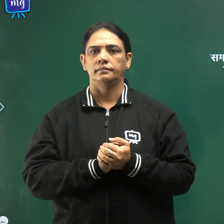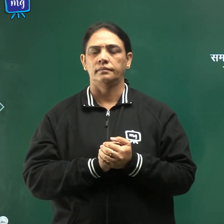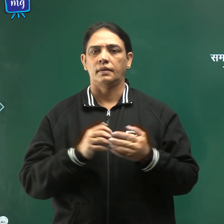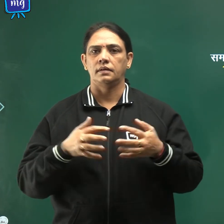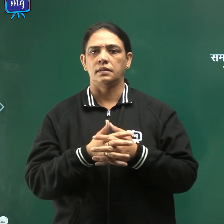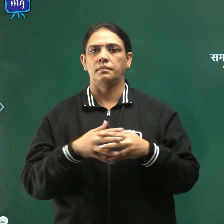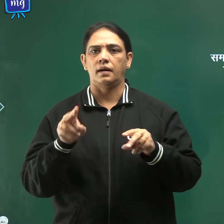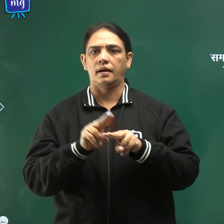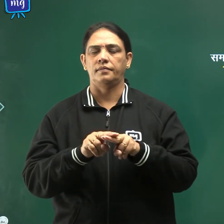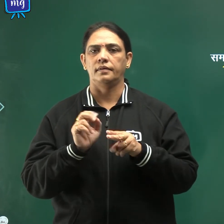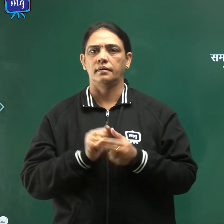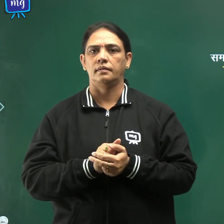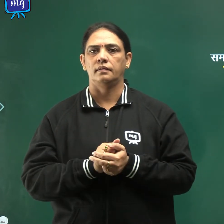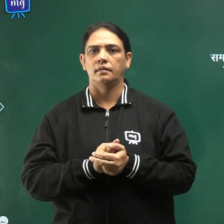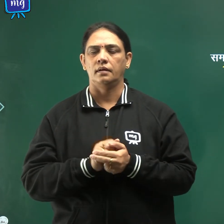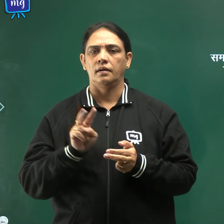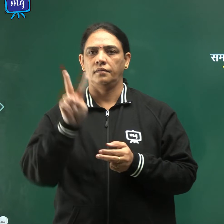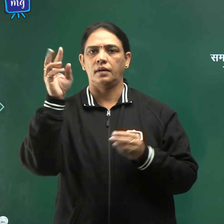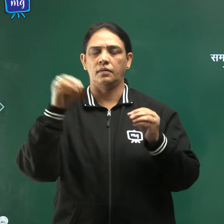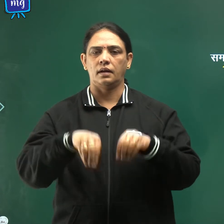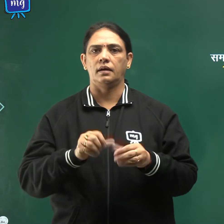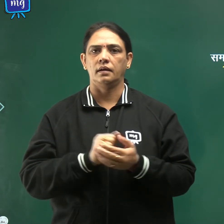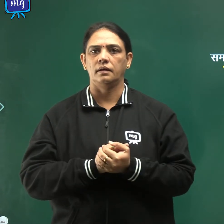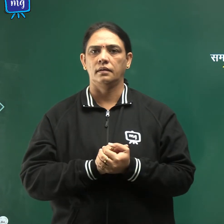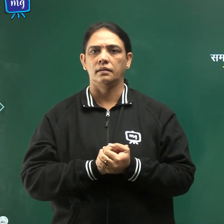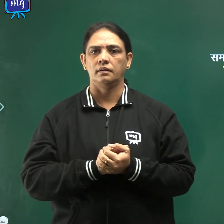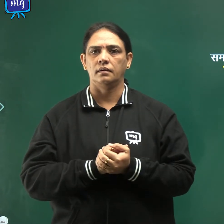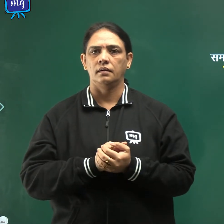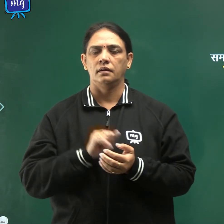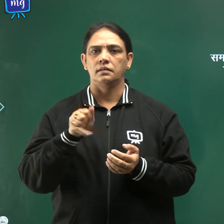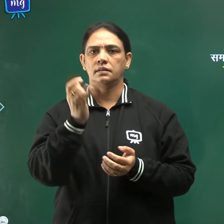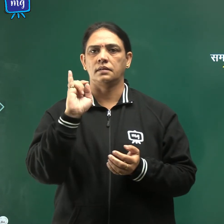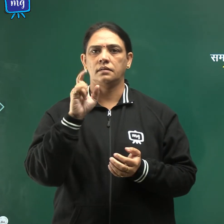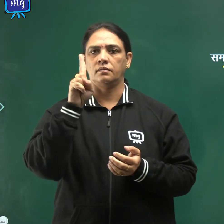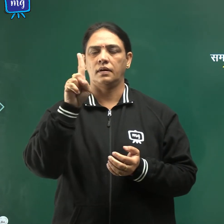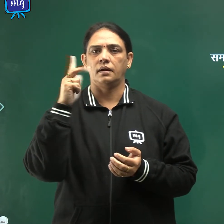सिग्मा एफ। मान रखेंगे 618